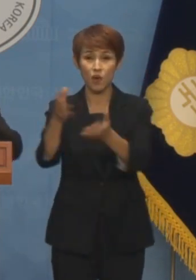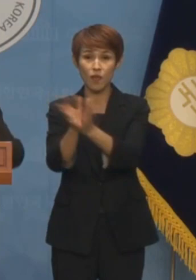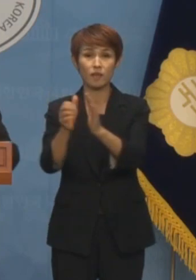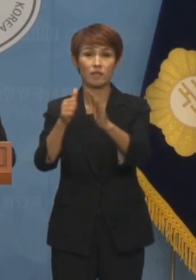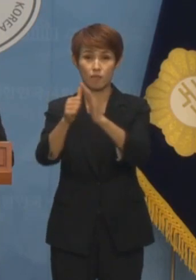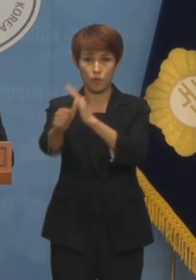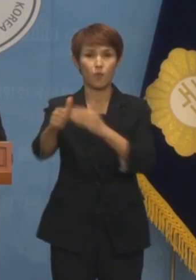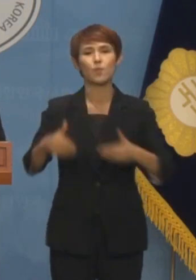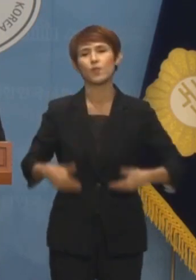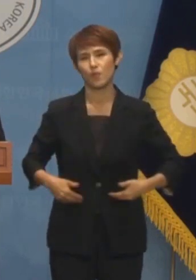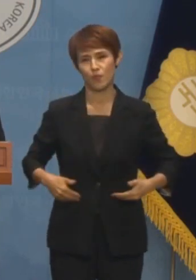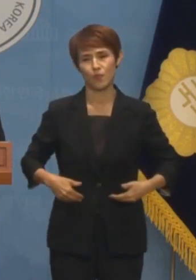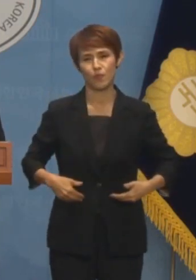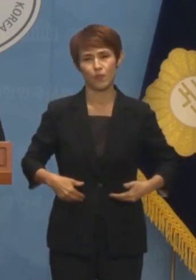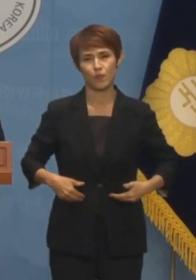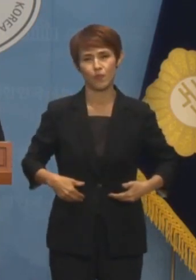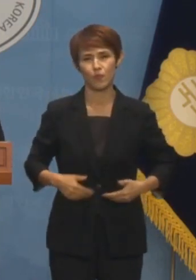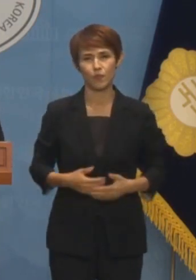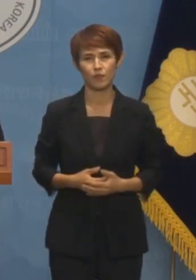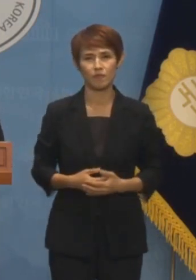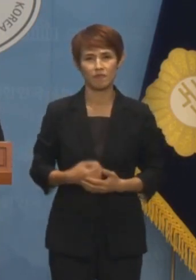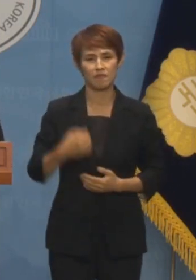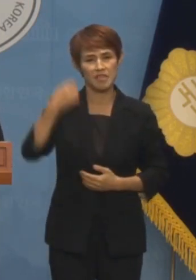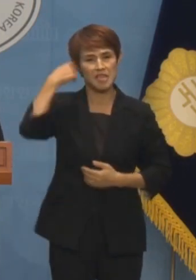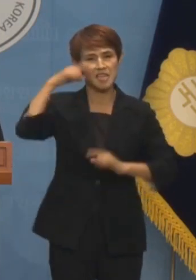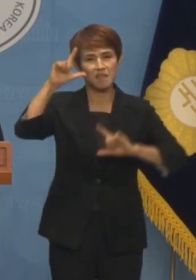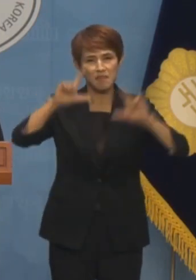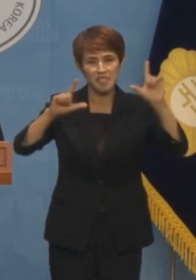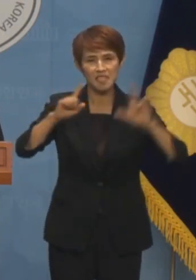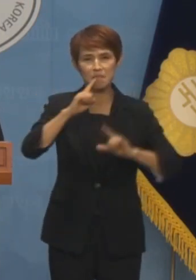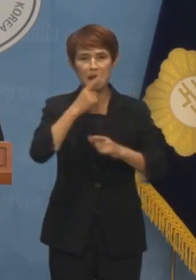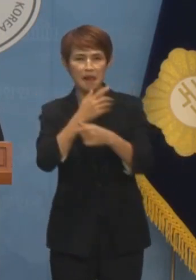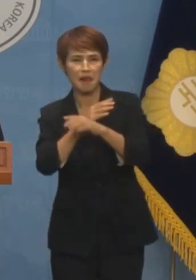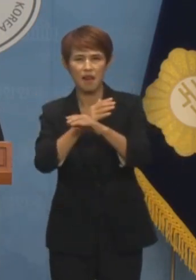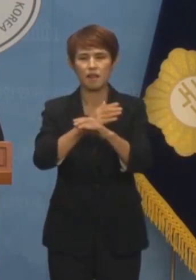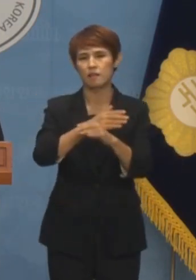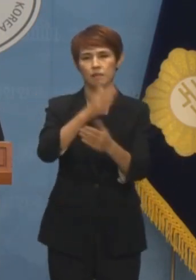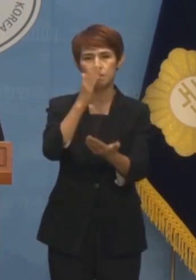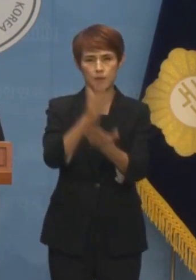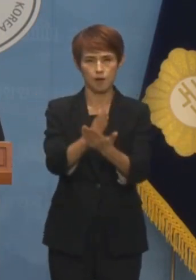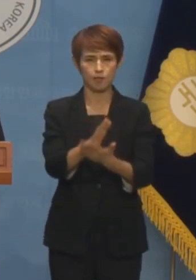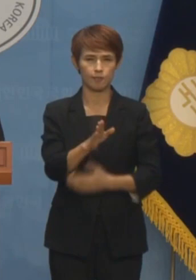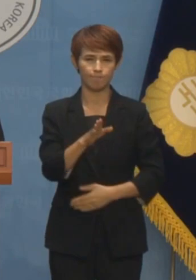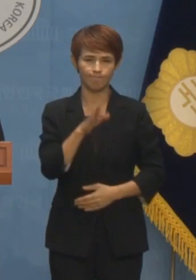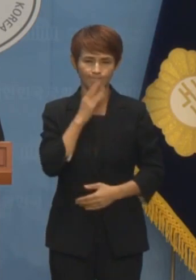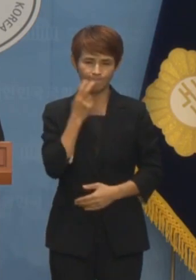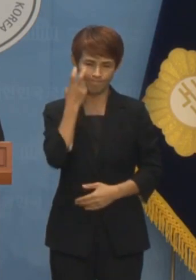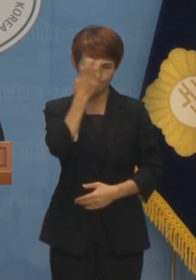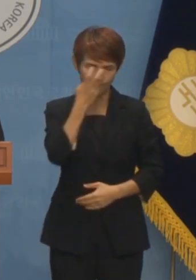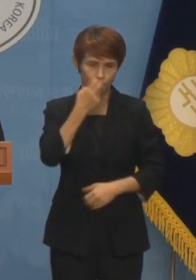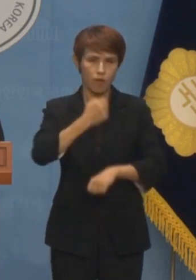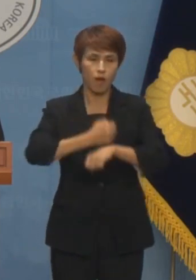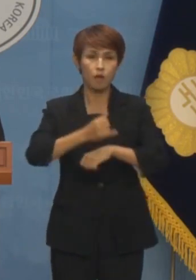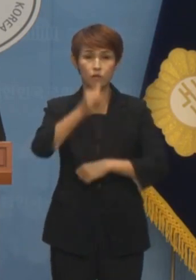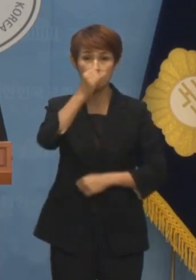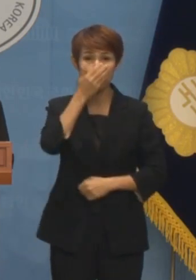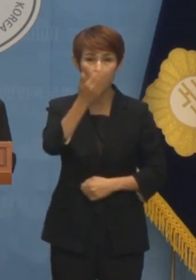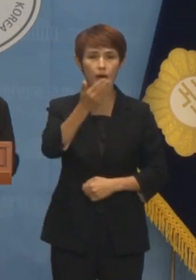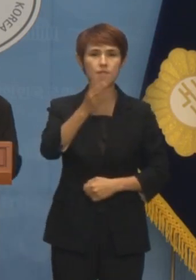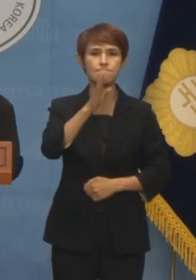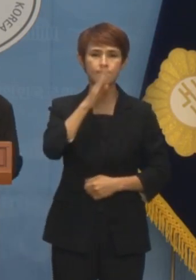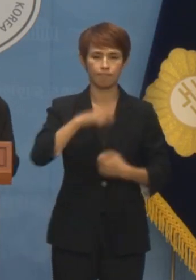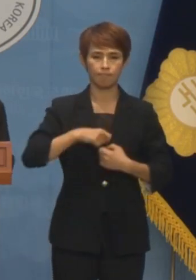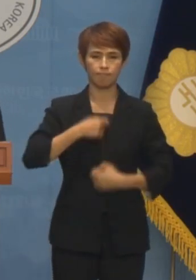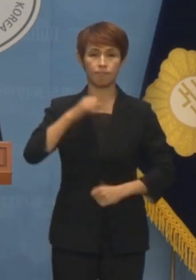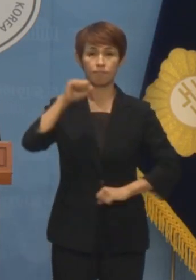필요합니다. 이미지, 언어 유희가 아닌 본질을 파헤치고 진정성 있는